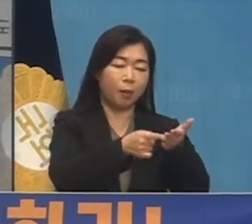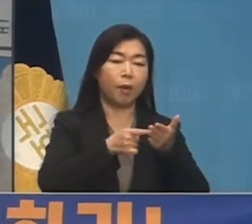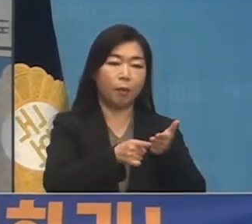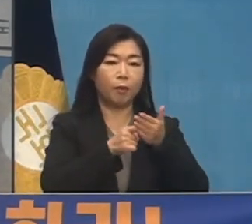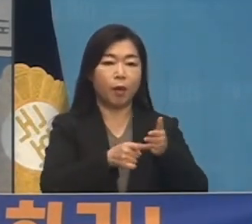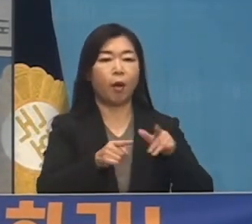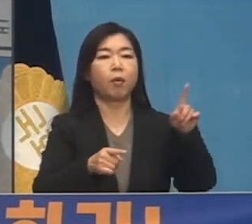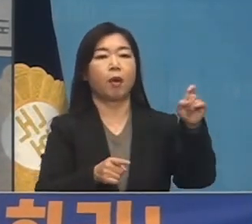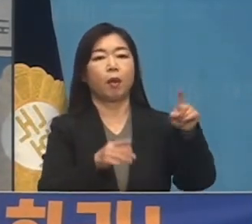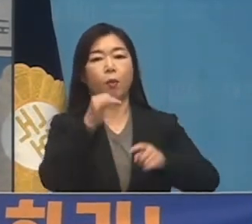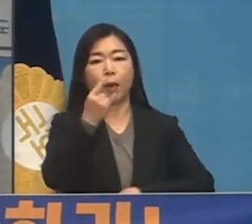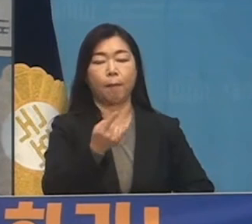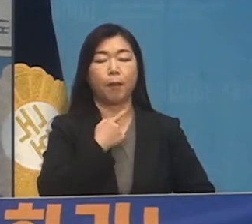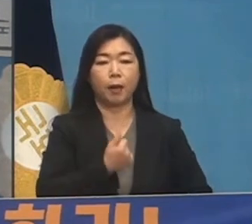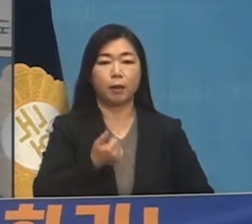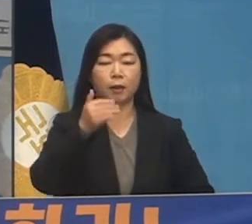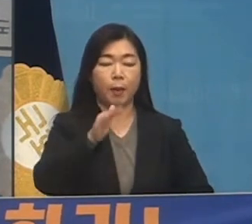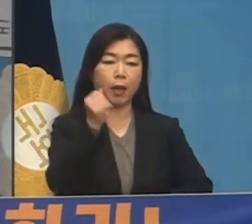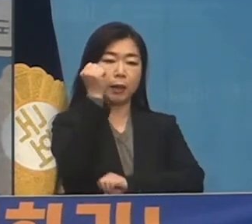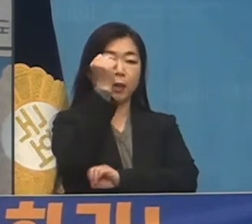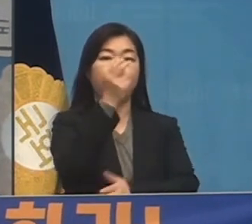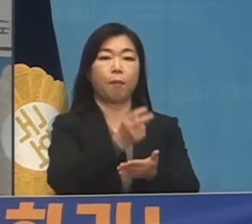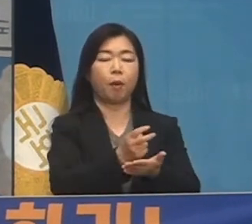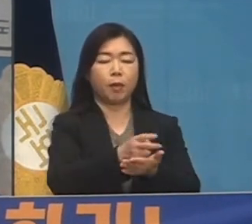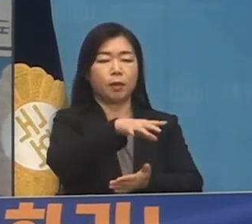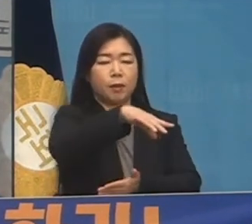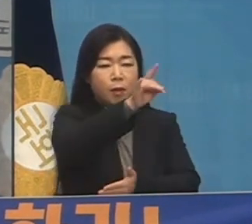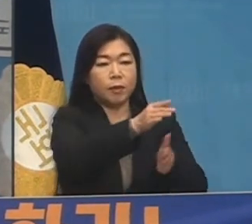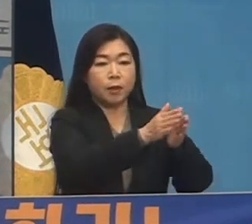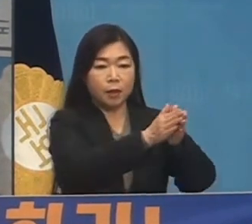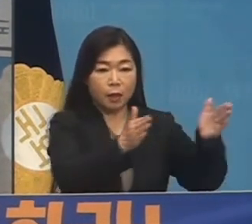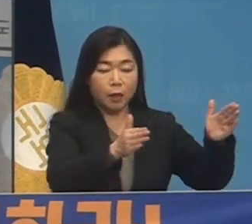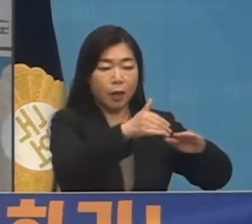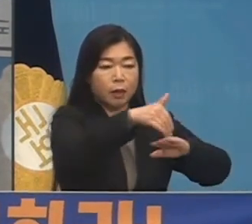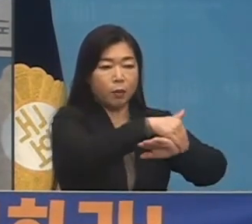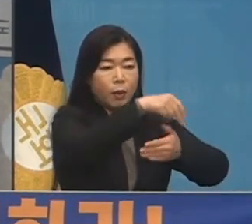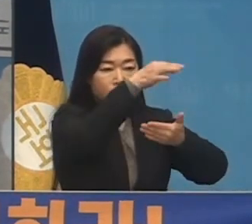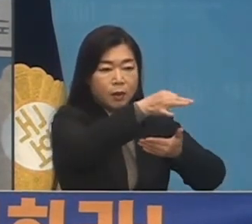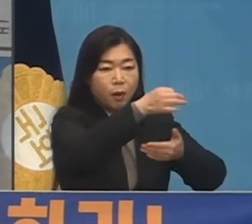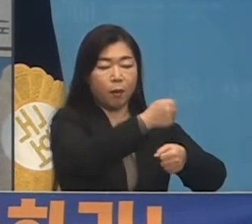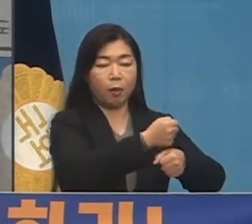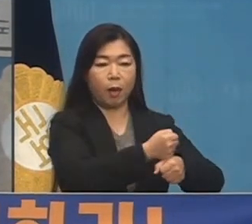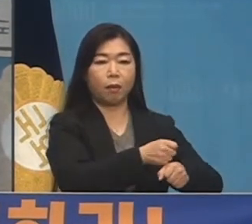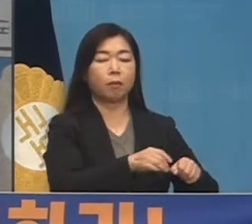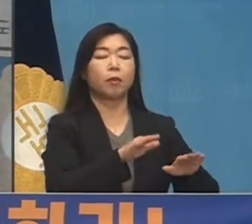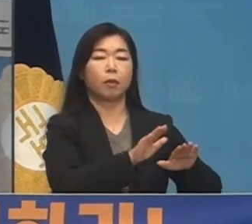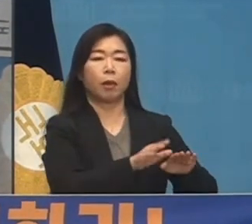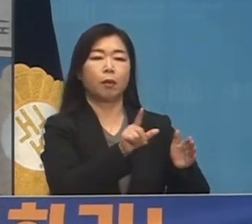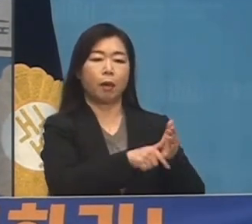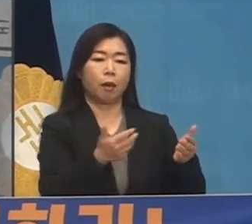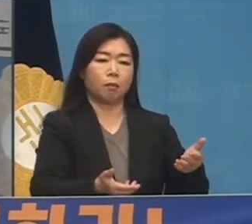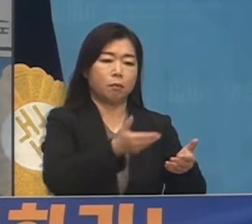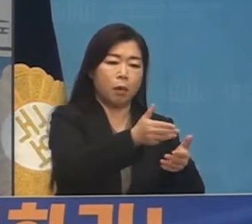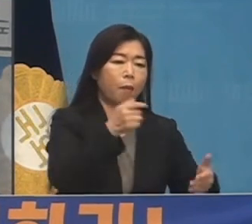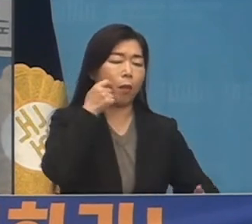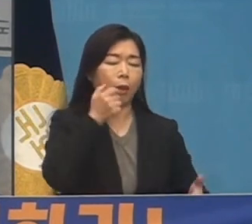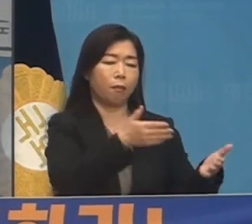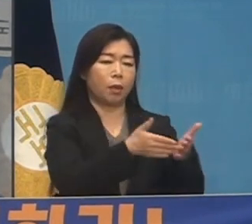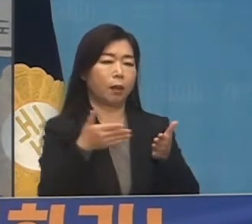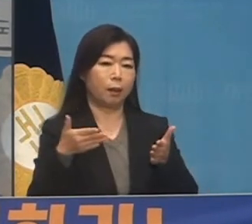발의했습니다. 하지만 기본법은 그 첫 강령인 기획재정이 법안심사 소위 문턱을 넘지 못하고